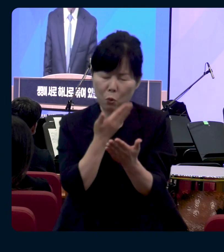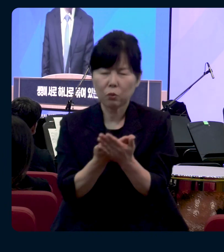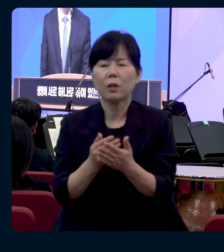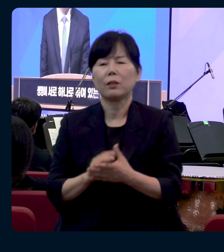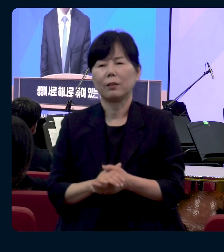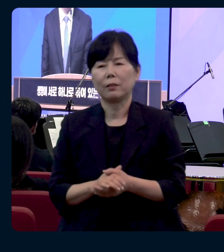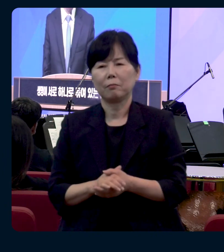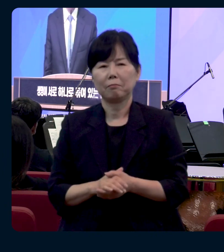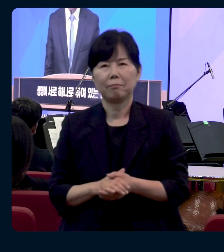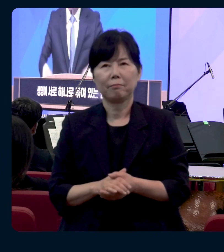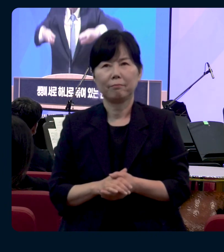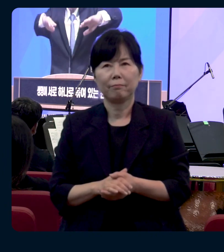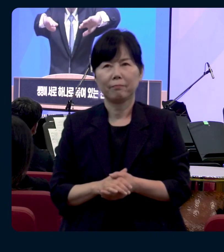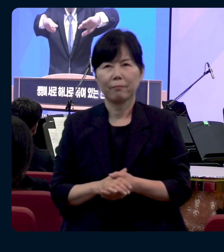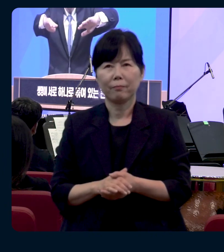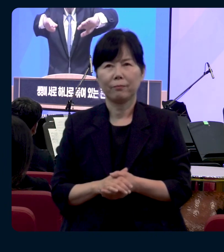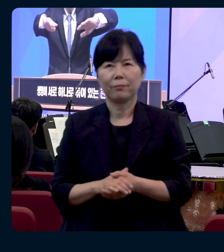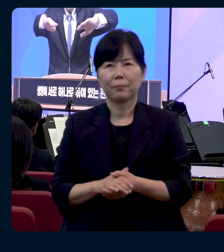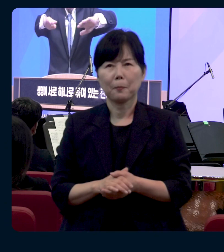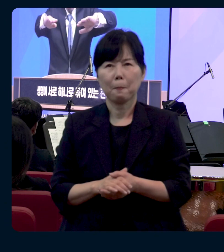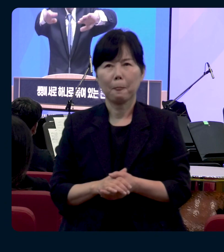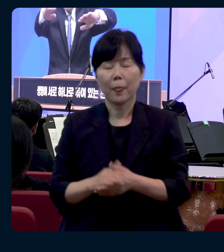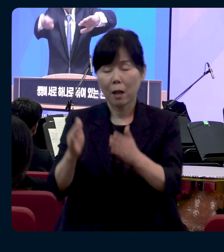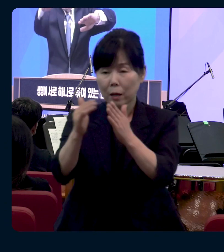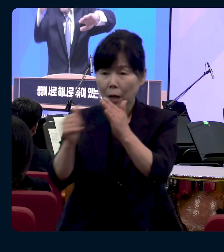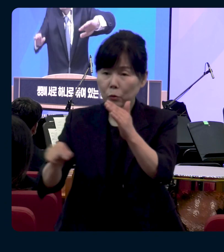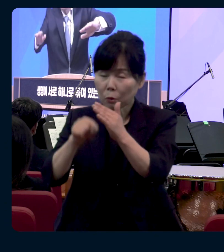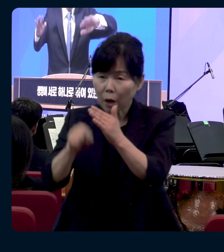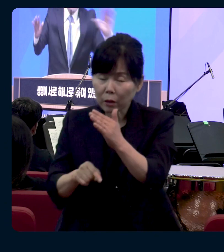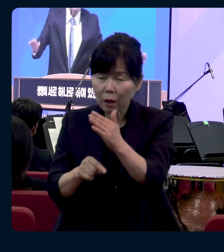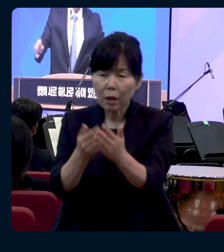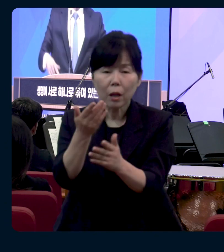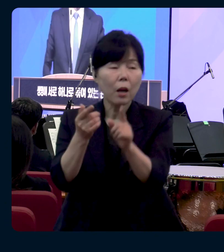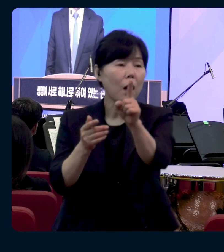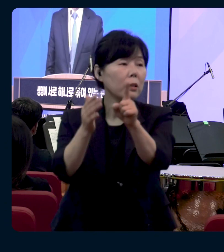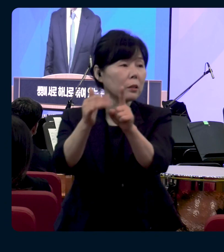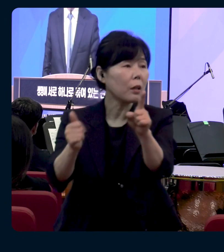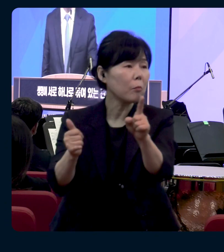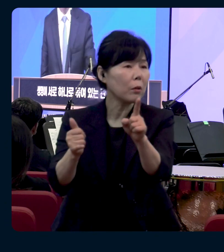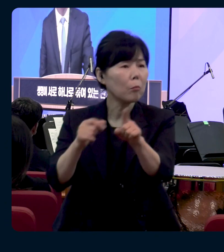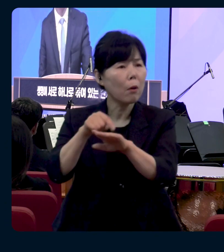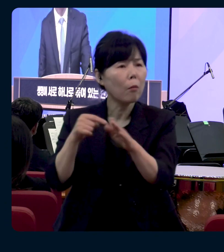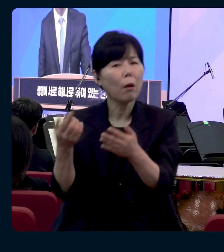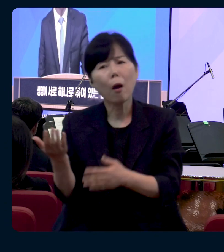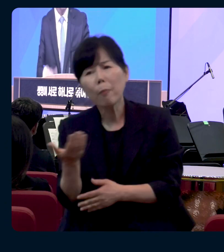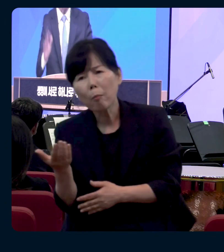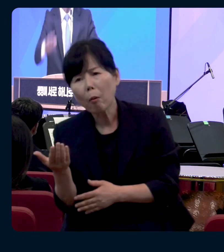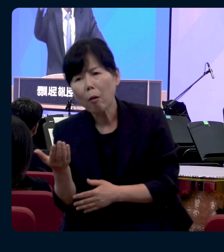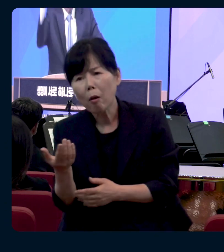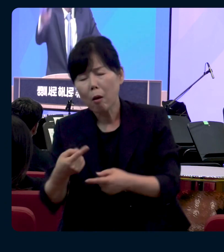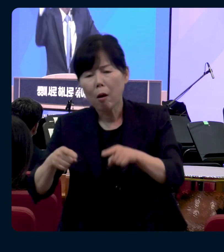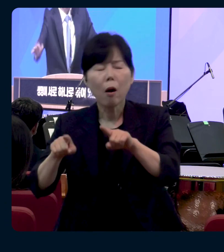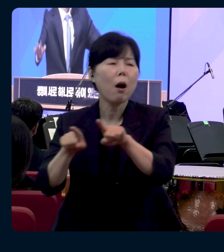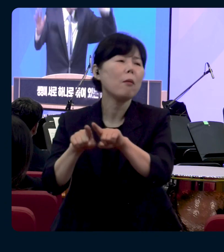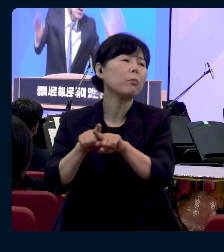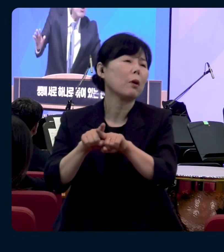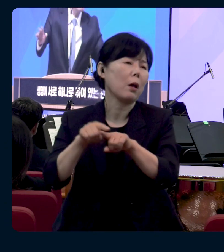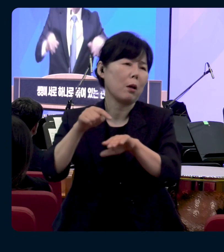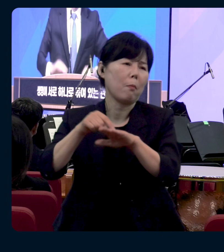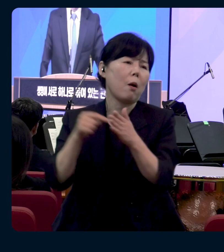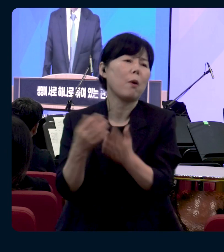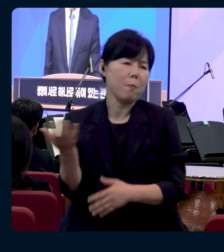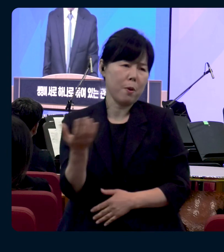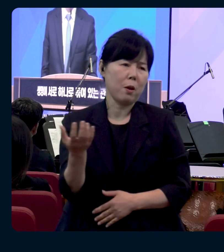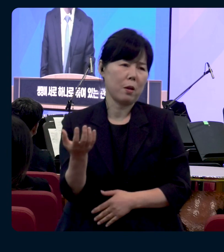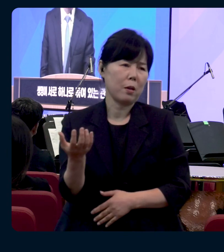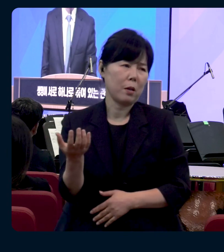거예요. 그렇죠. 그 가족 중에 하나가 아프면 다 아픈 거예요. 가족 중에 하나가 쓰러지면 다 쓰러지는